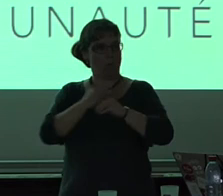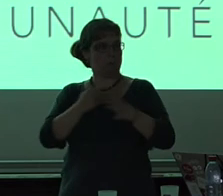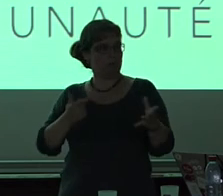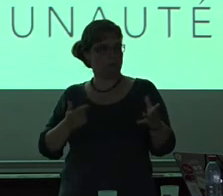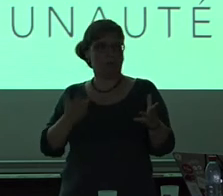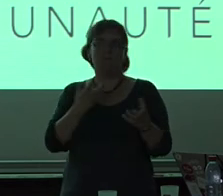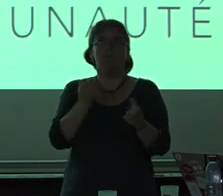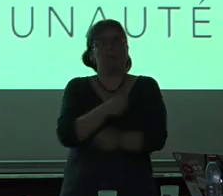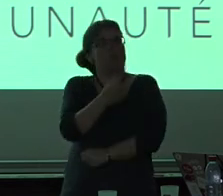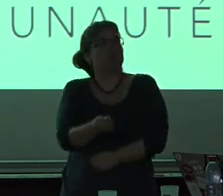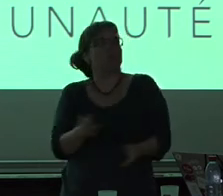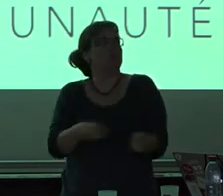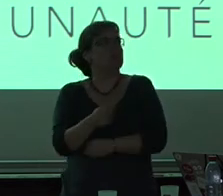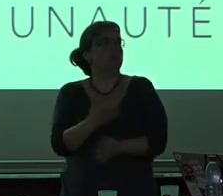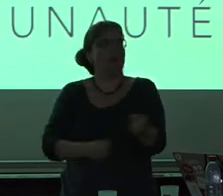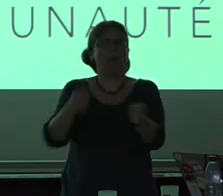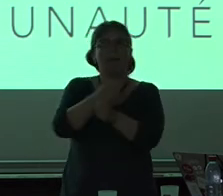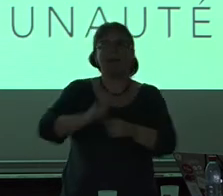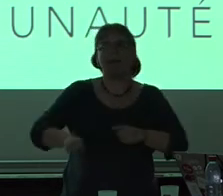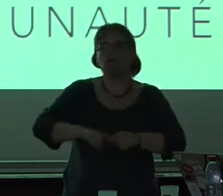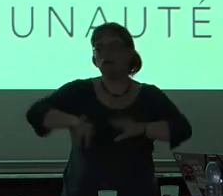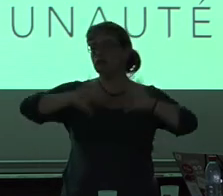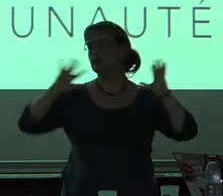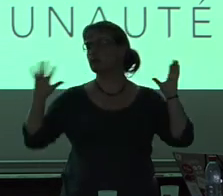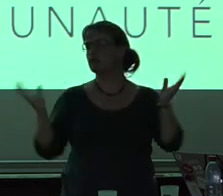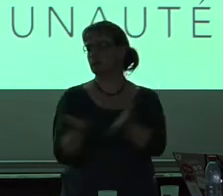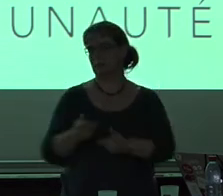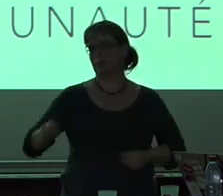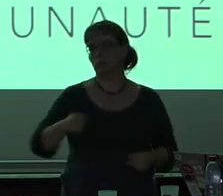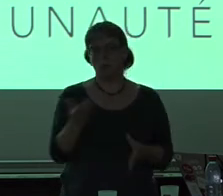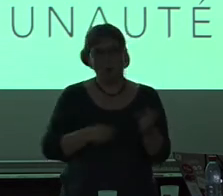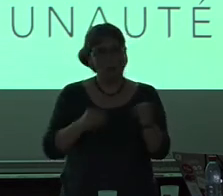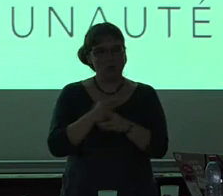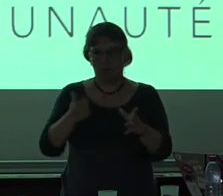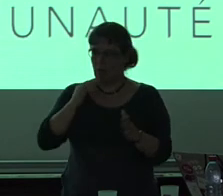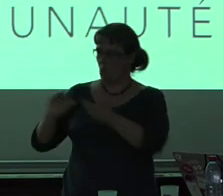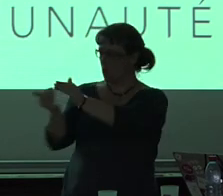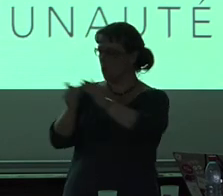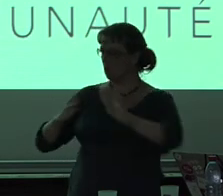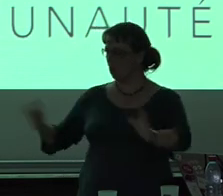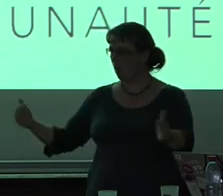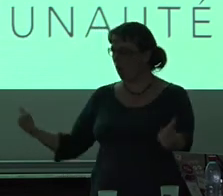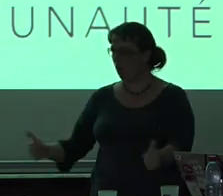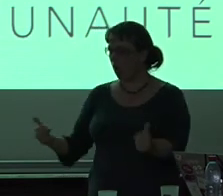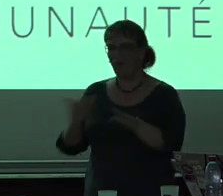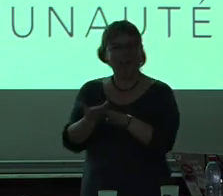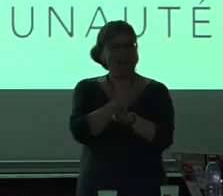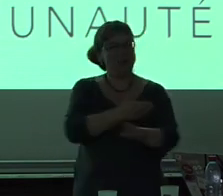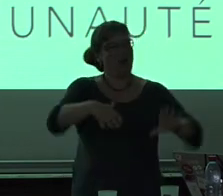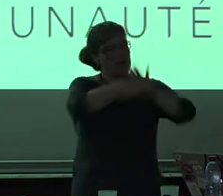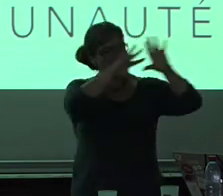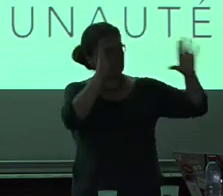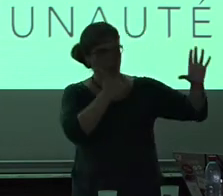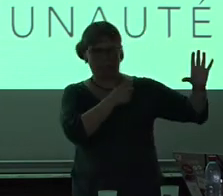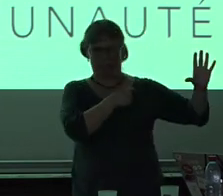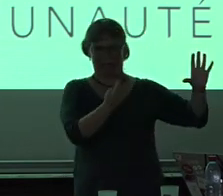quelque chose, d'avoir des possibilités infinies en face de moi, c'était aussi la communauté. Je me suis rendu compte qu'il y avait une infinité de ressources